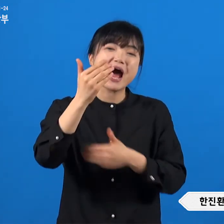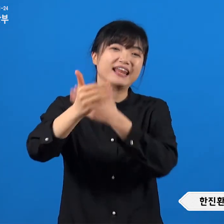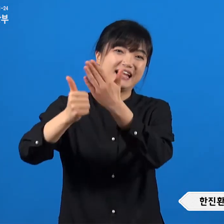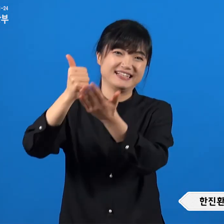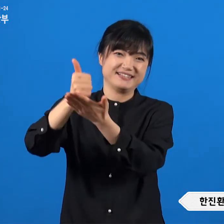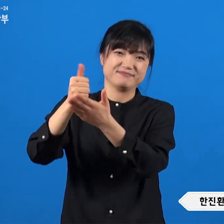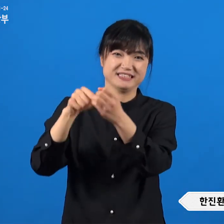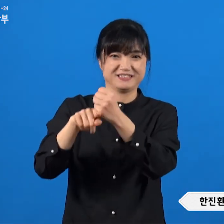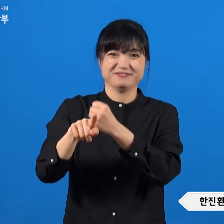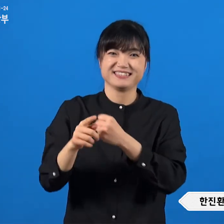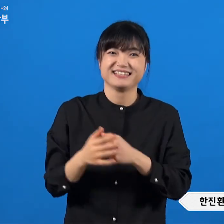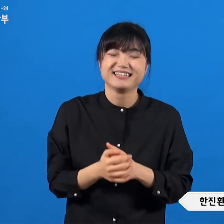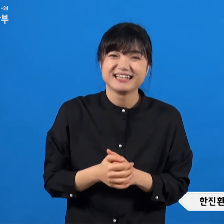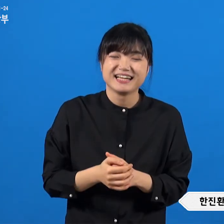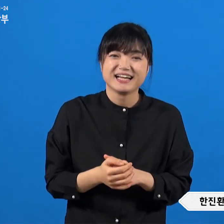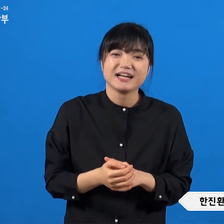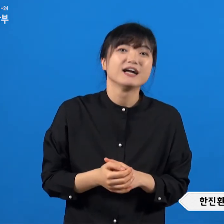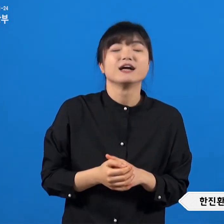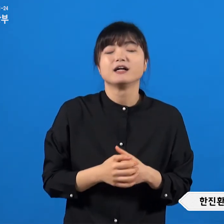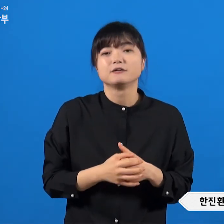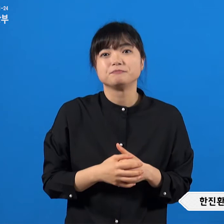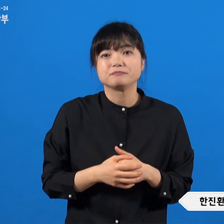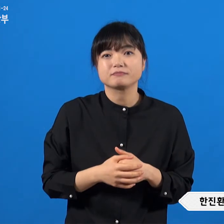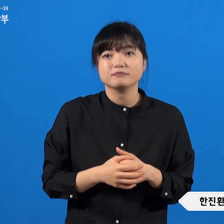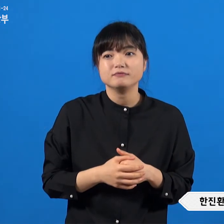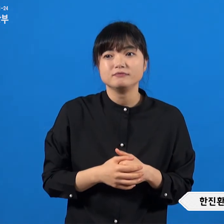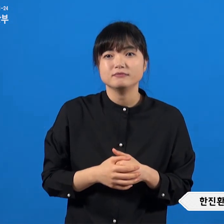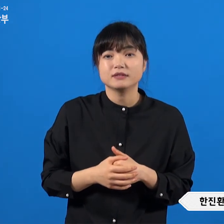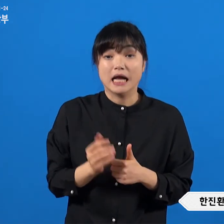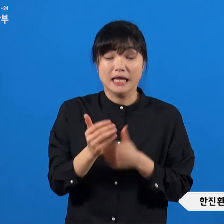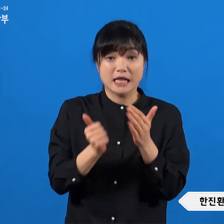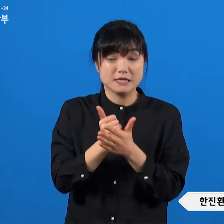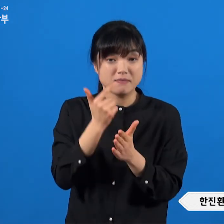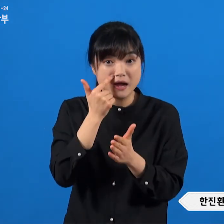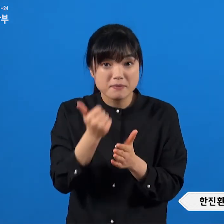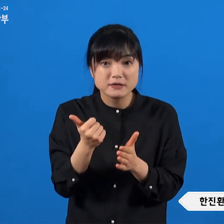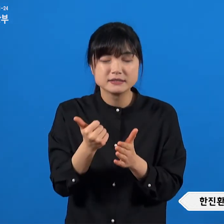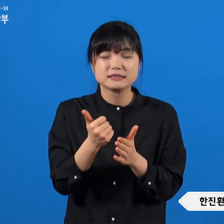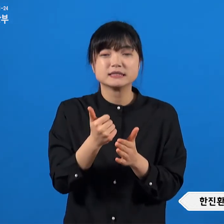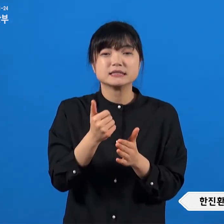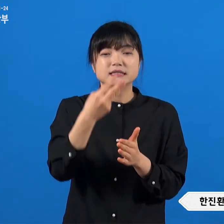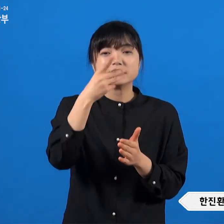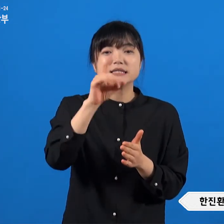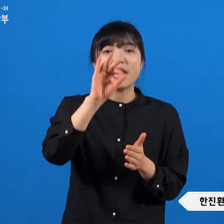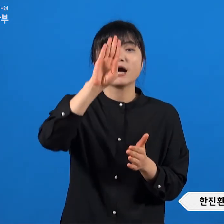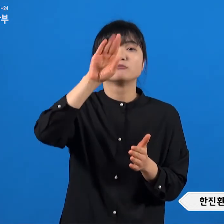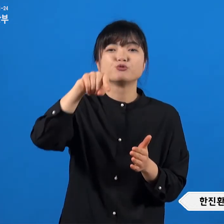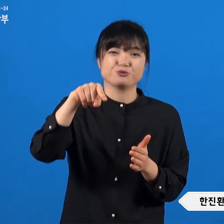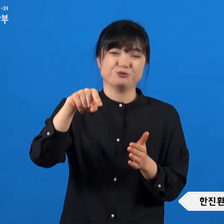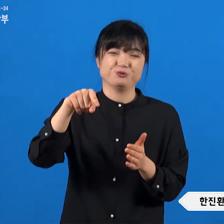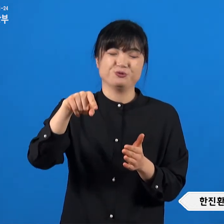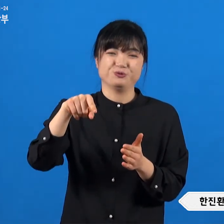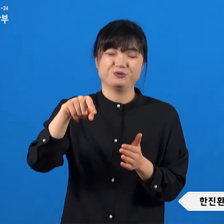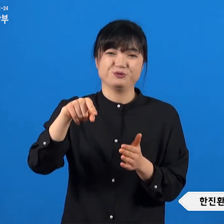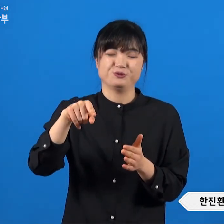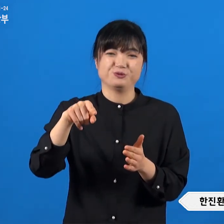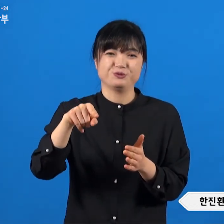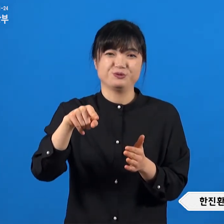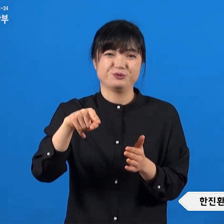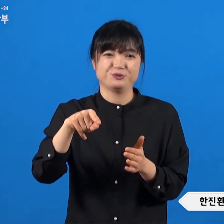뜻이죠. 여러분, 우리 하나님 아버지는 탕부 하나님이신 것을 아십니까?